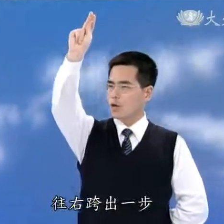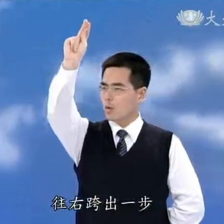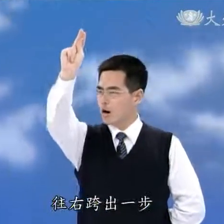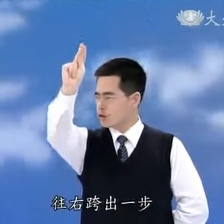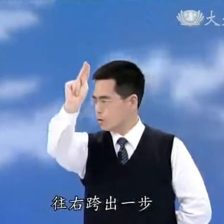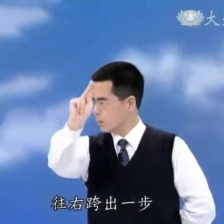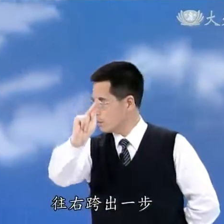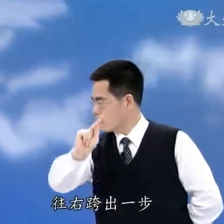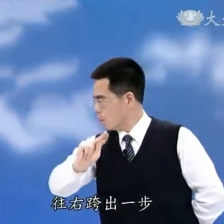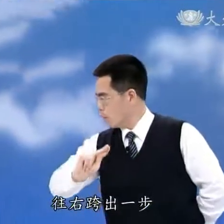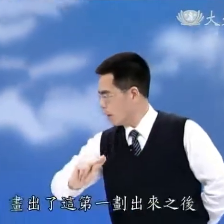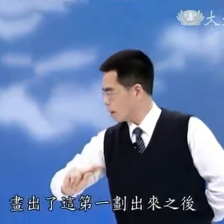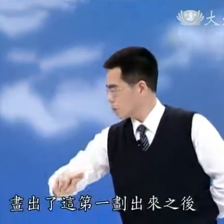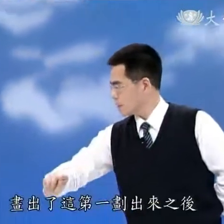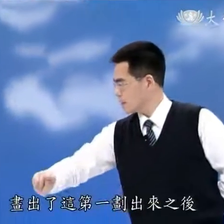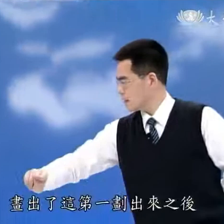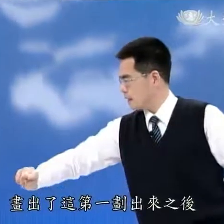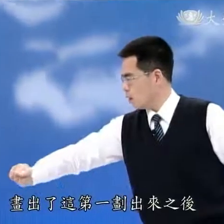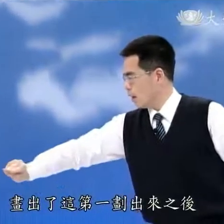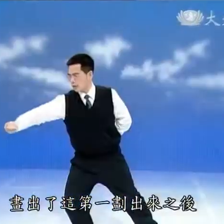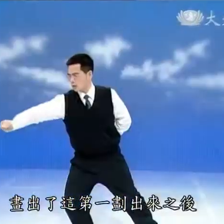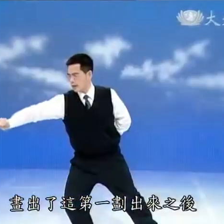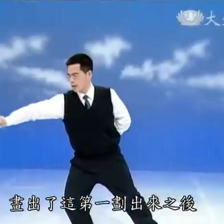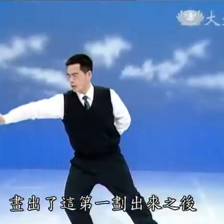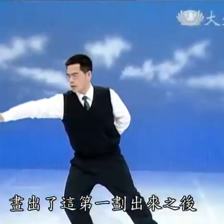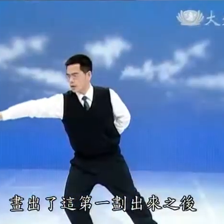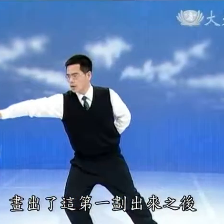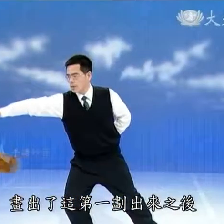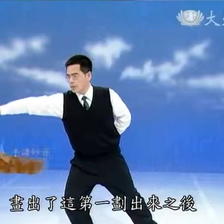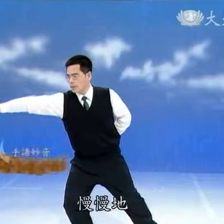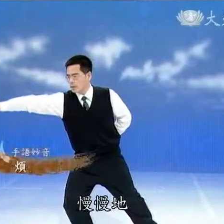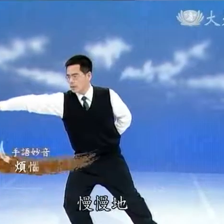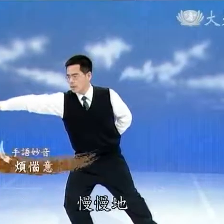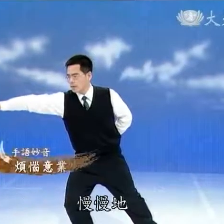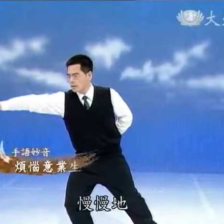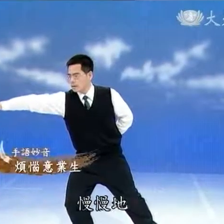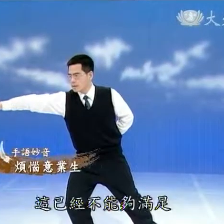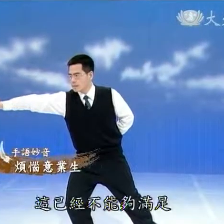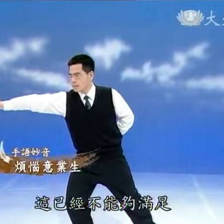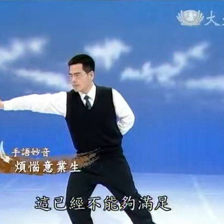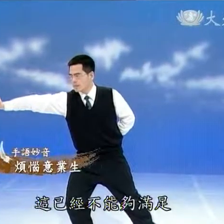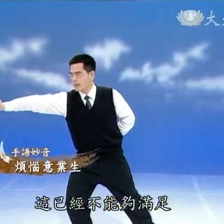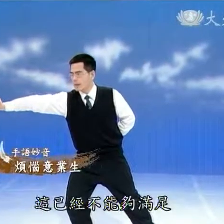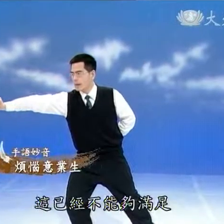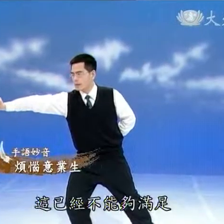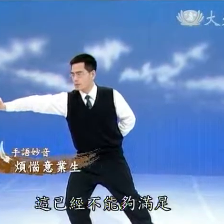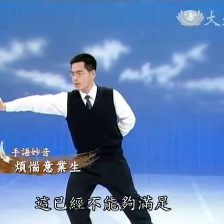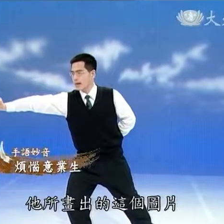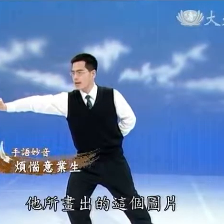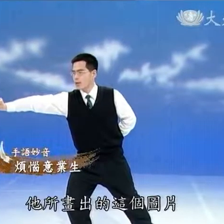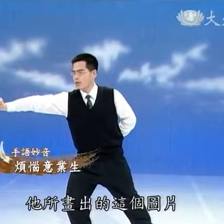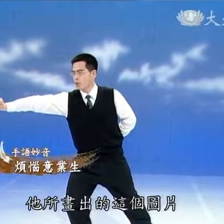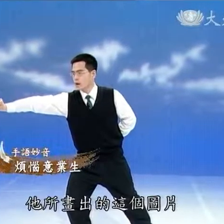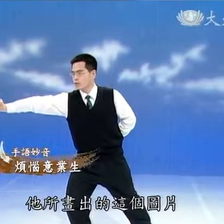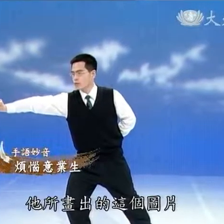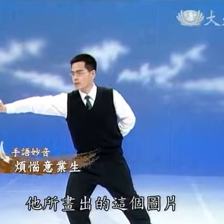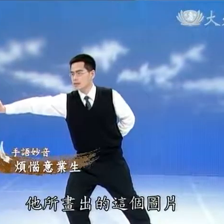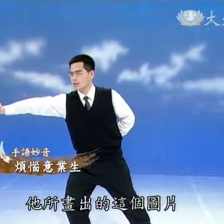右跨出一步，画出了这第一画出来之后，慢慢的，这已经不能够满足他所画出的这个